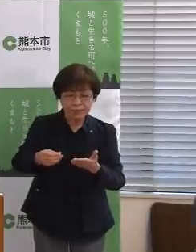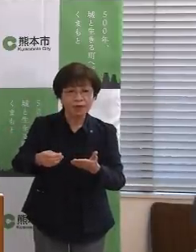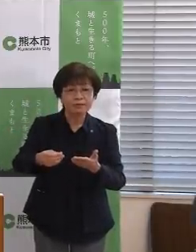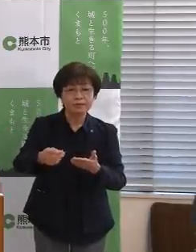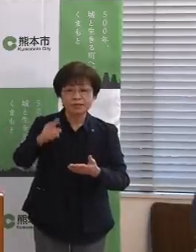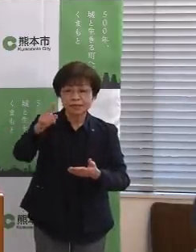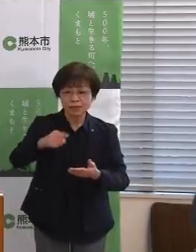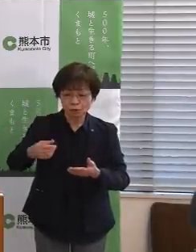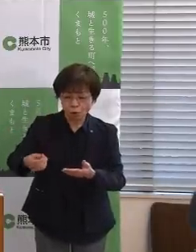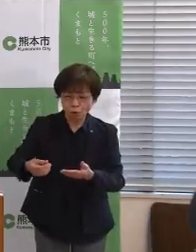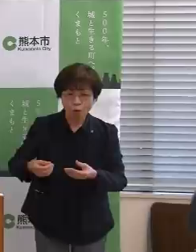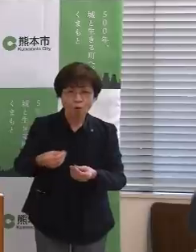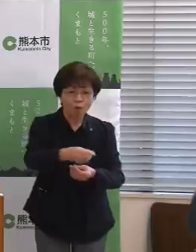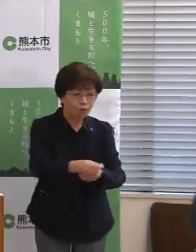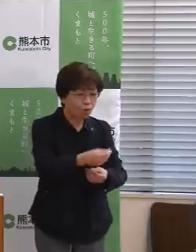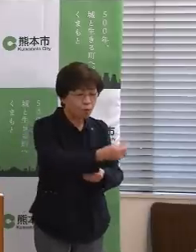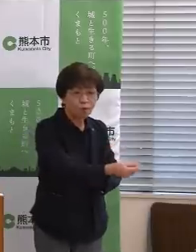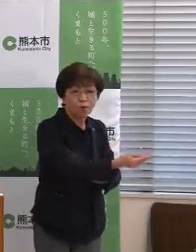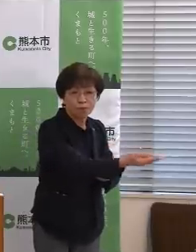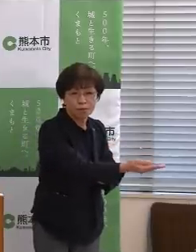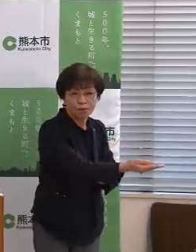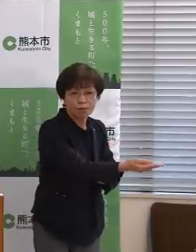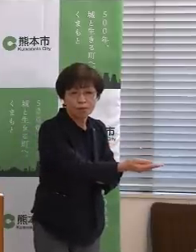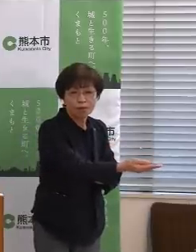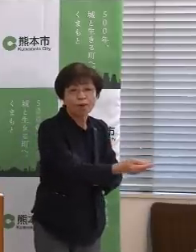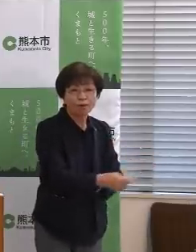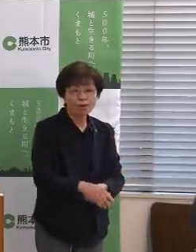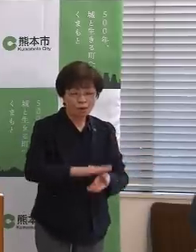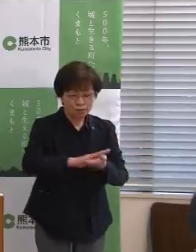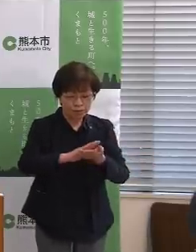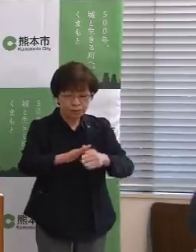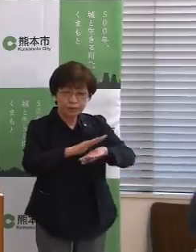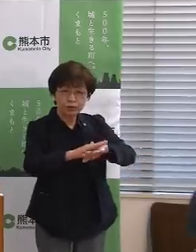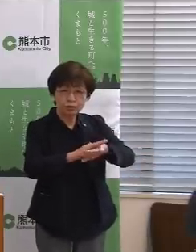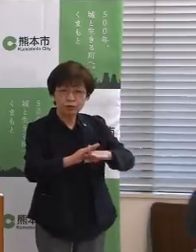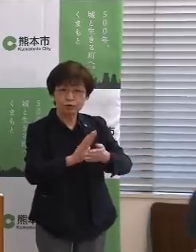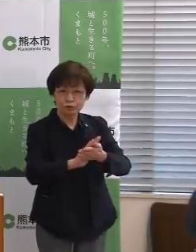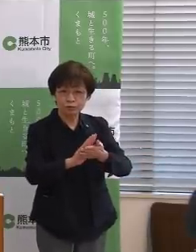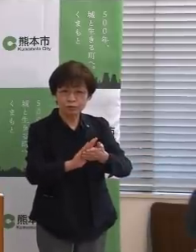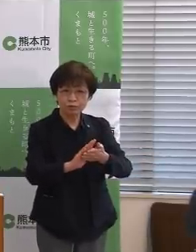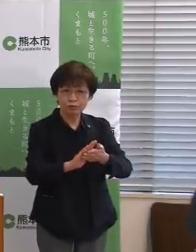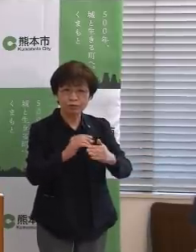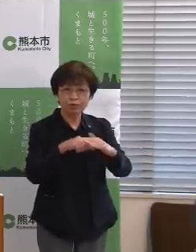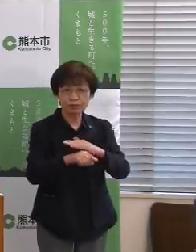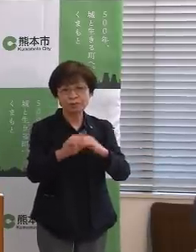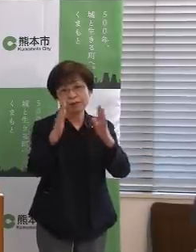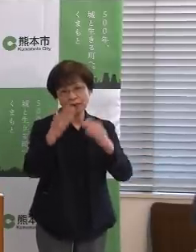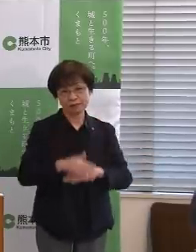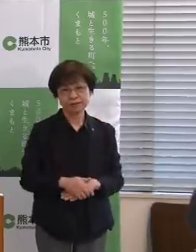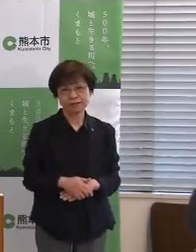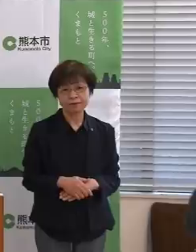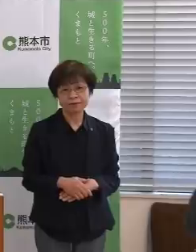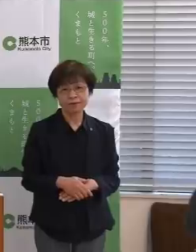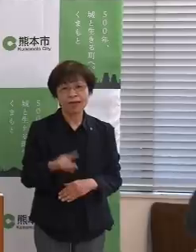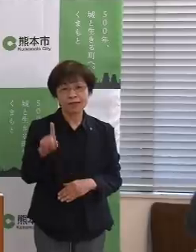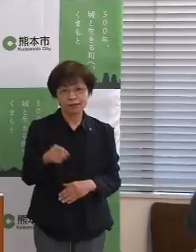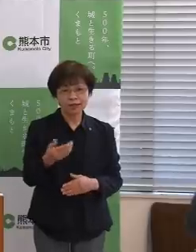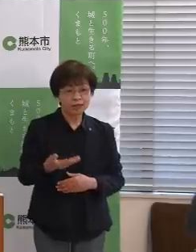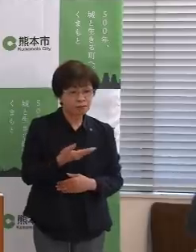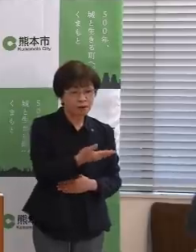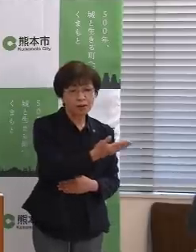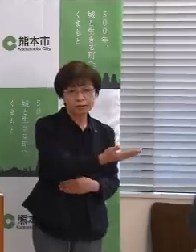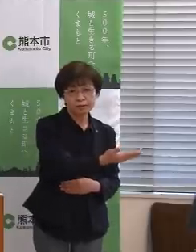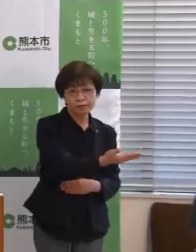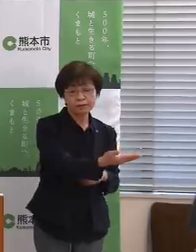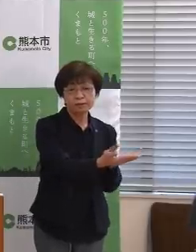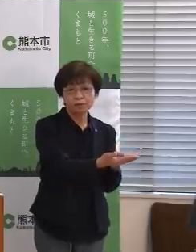るかわからないということで、特にそれを消毒をするわけでもなくですね、やっぱり回っているということ